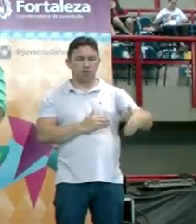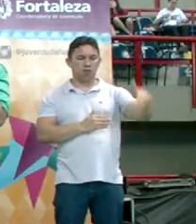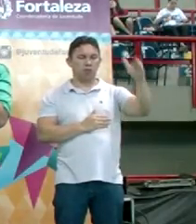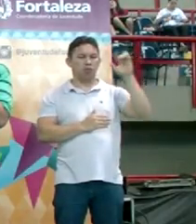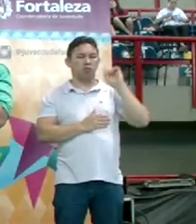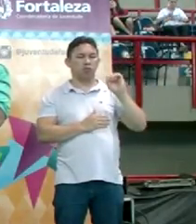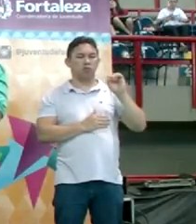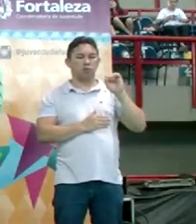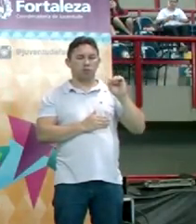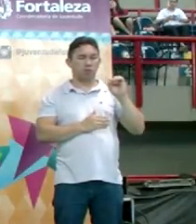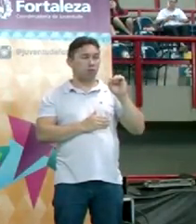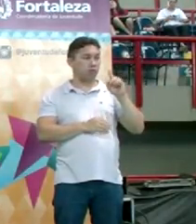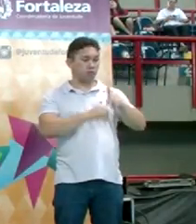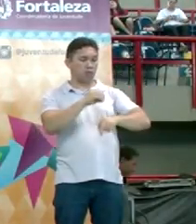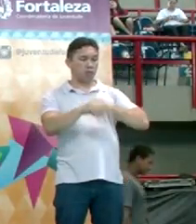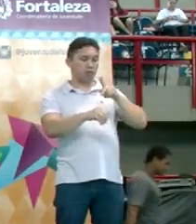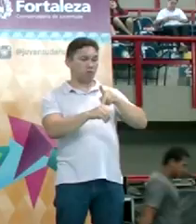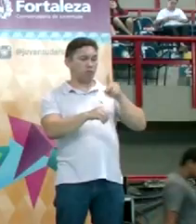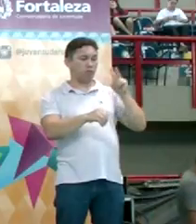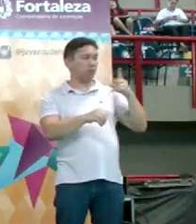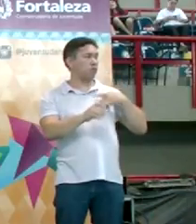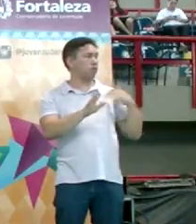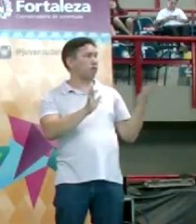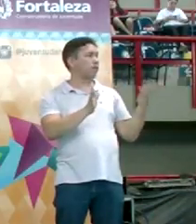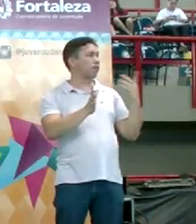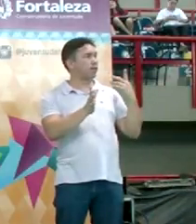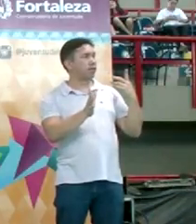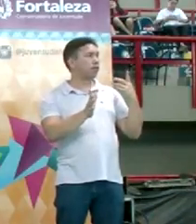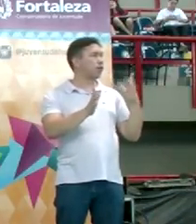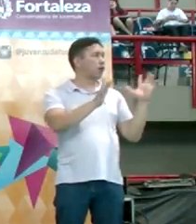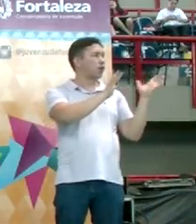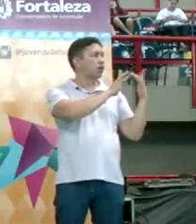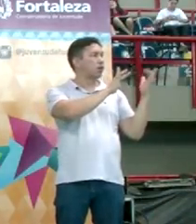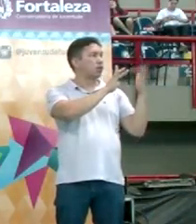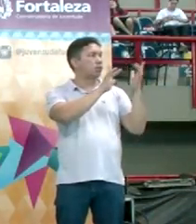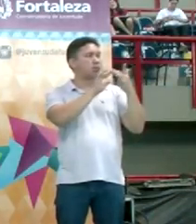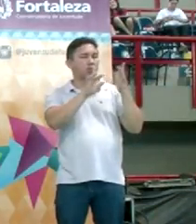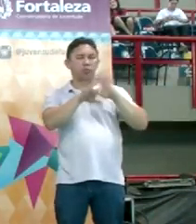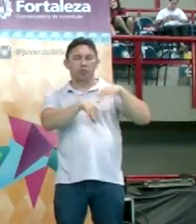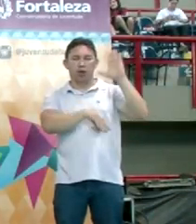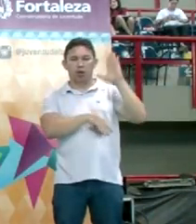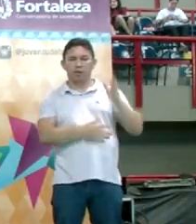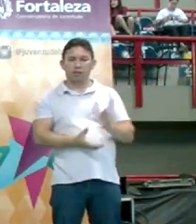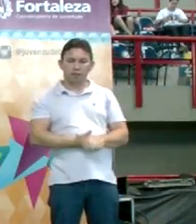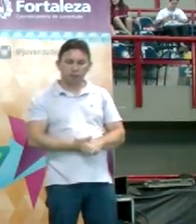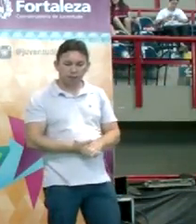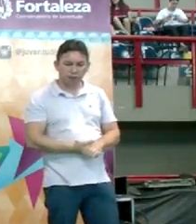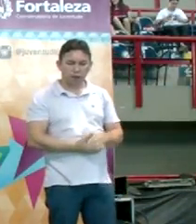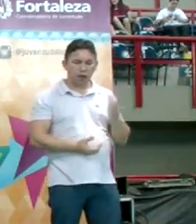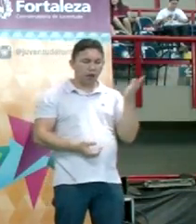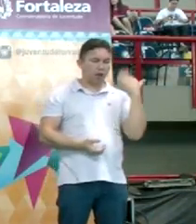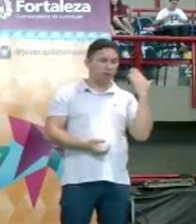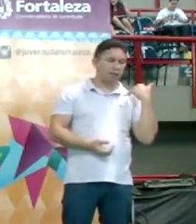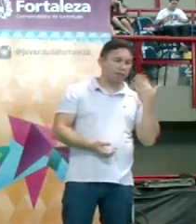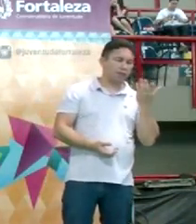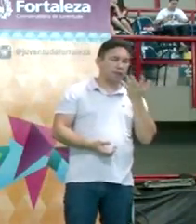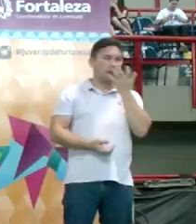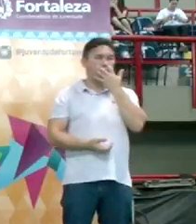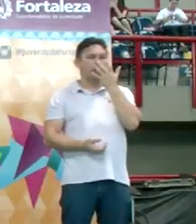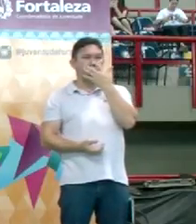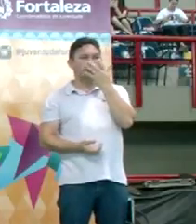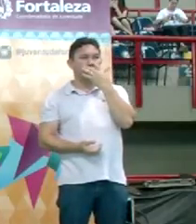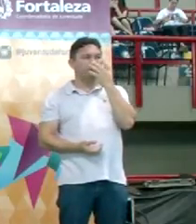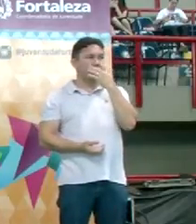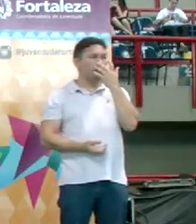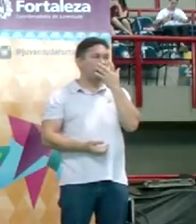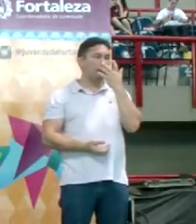aí, de que os países estão cada vez menos sem fronteiras. Antigamente você assistia, você sabia